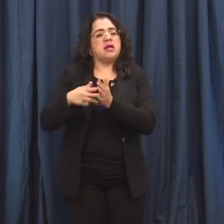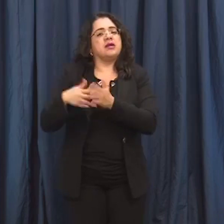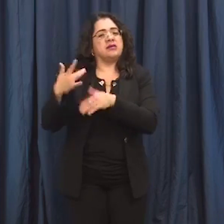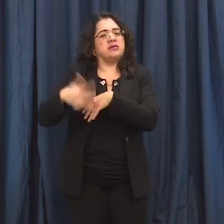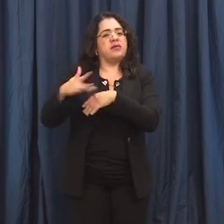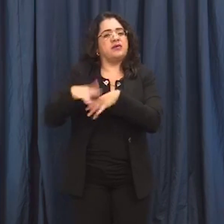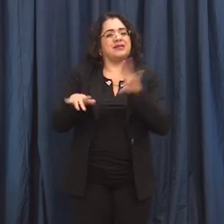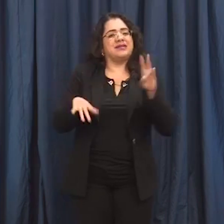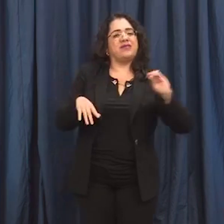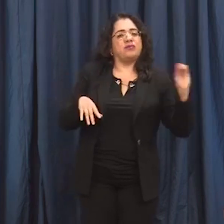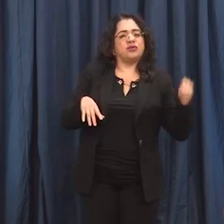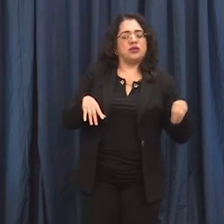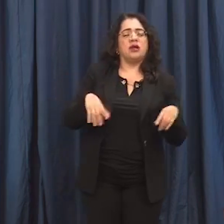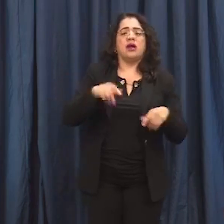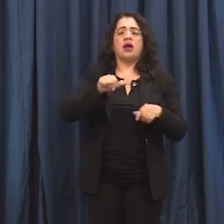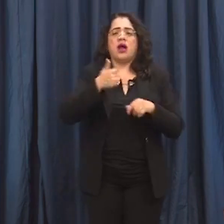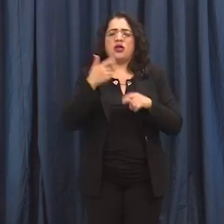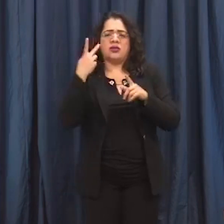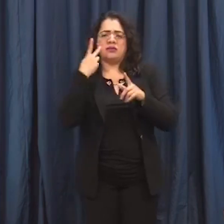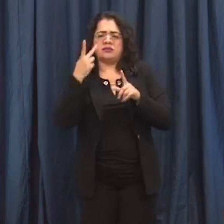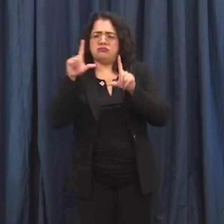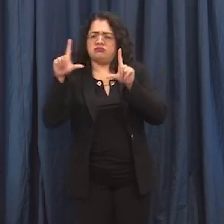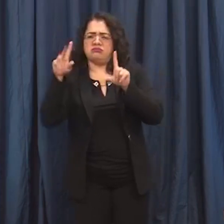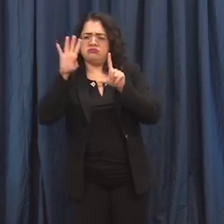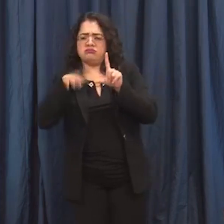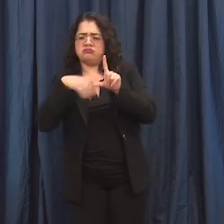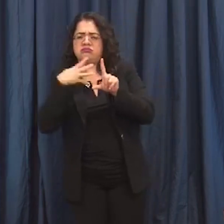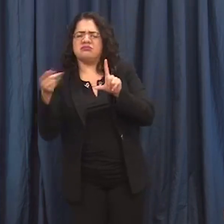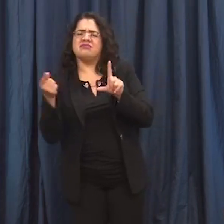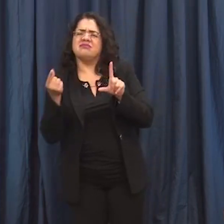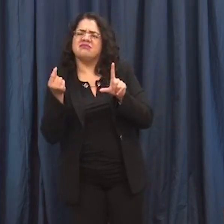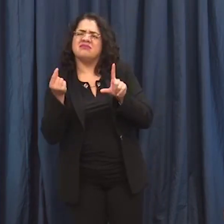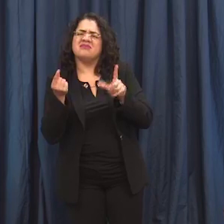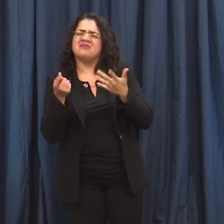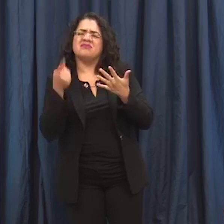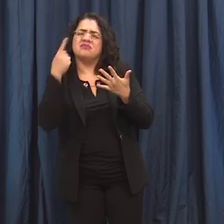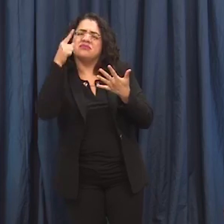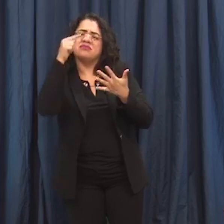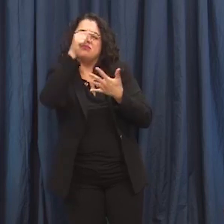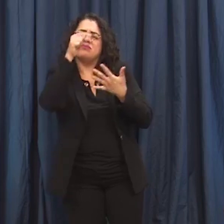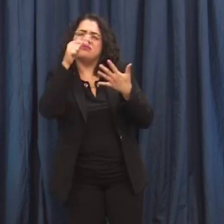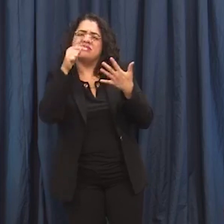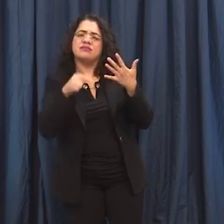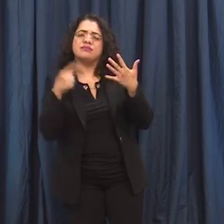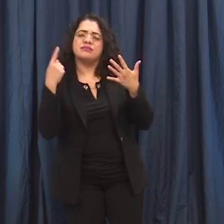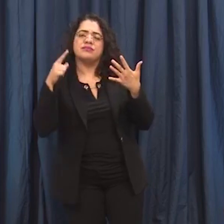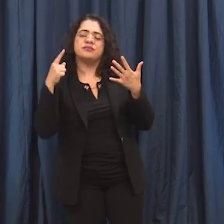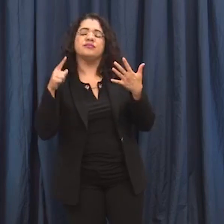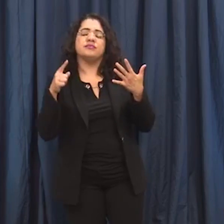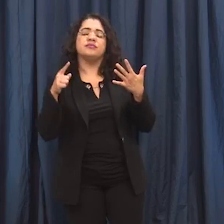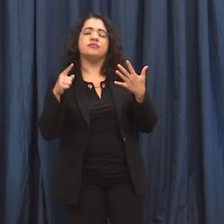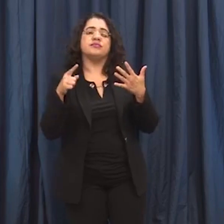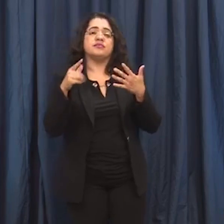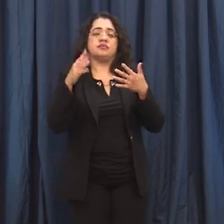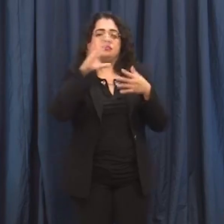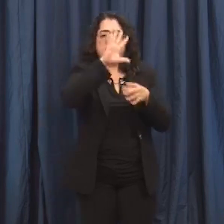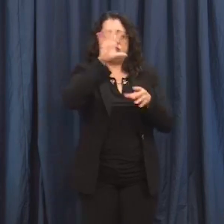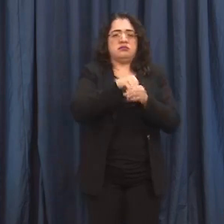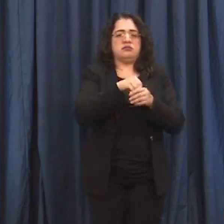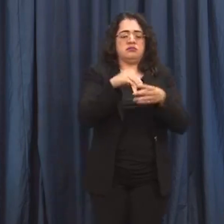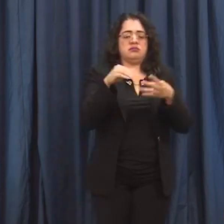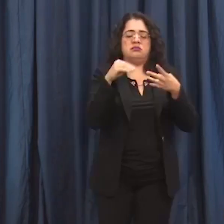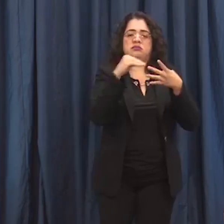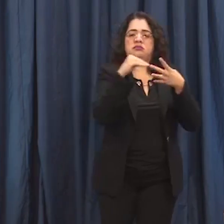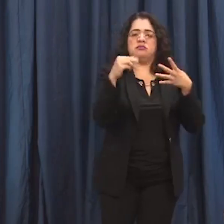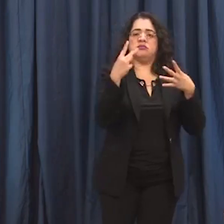las imágenes es que, ¿qué significa esto para nosotros? A medida que continuamos a través de la fase